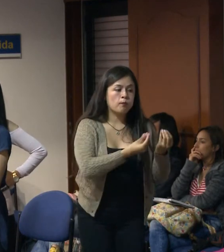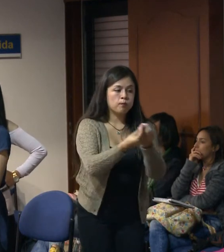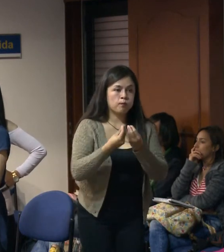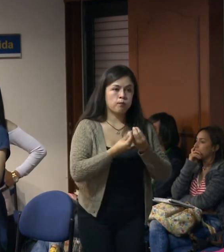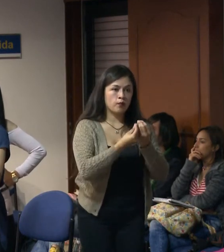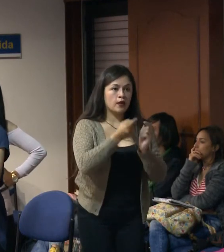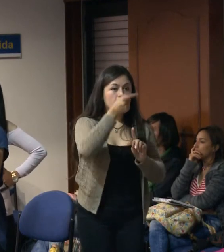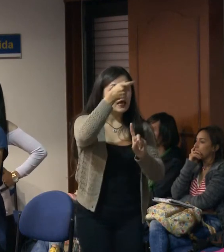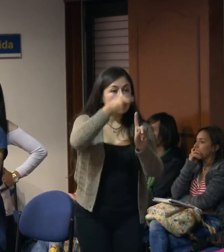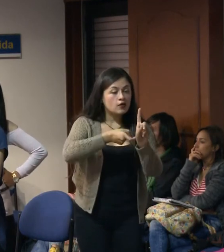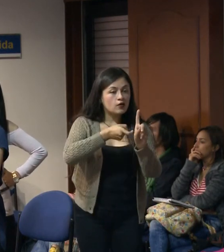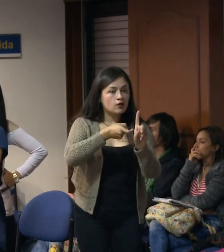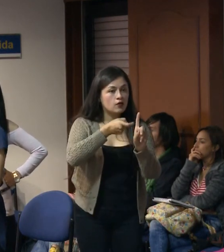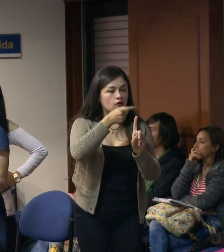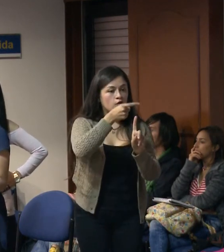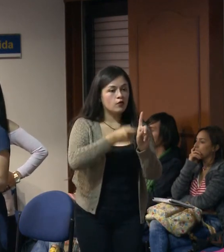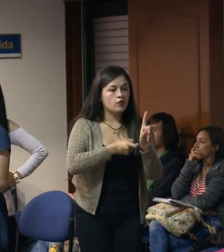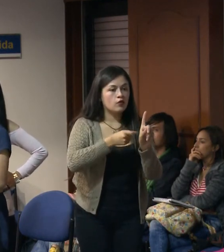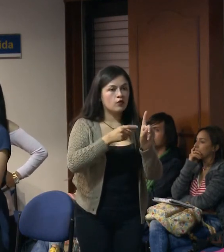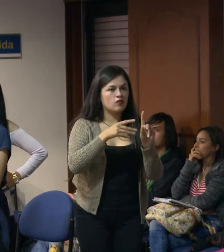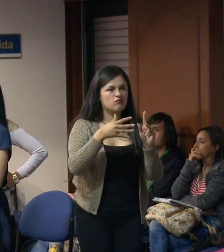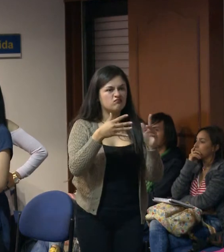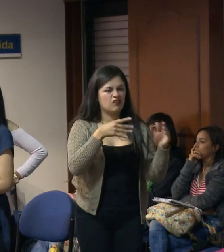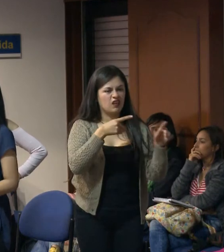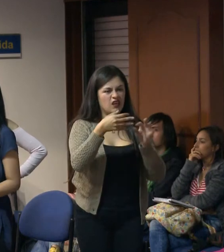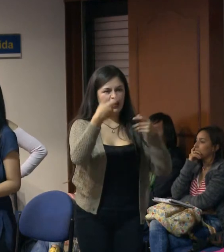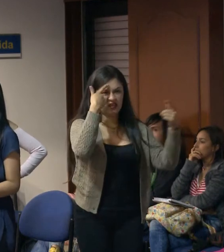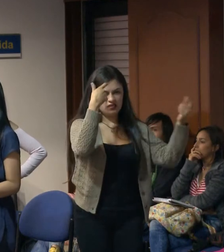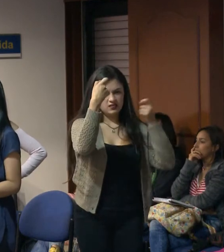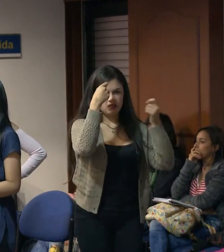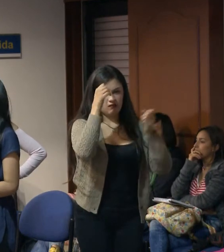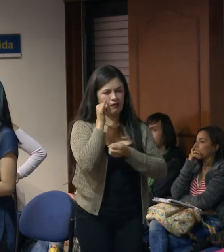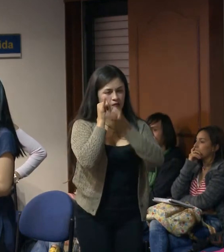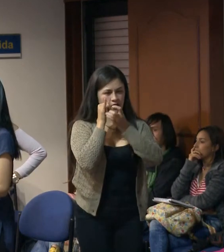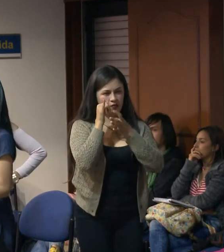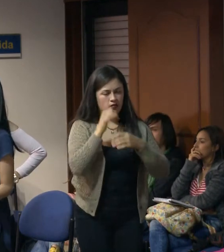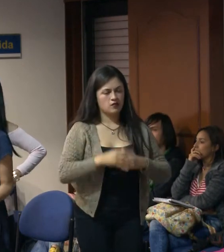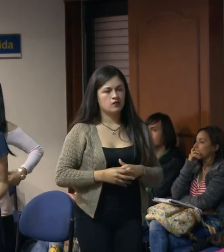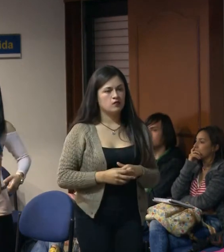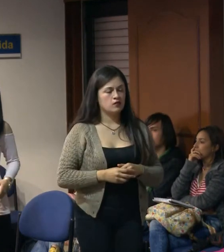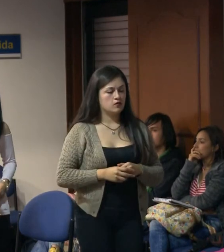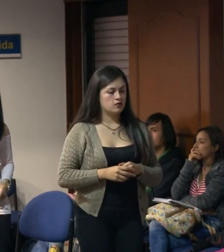rol de la dinámica como una estrategia pedagógica.